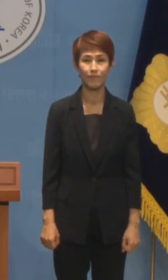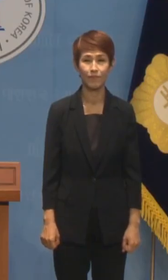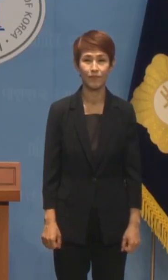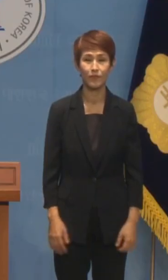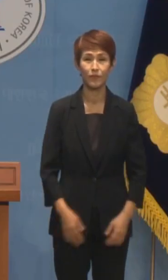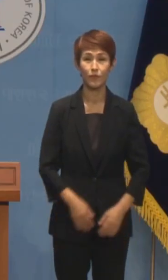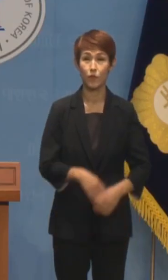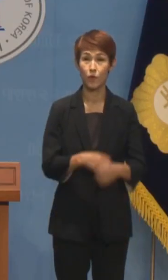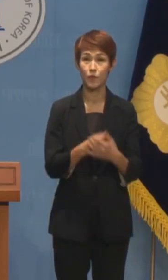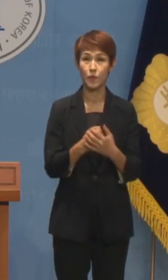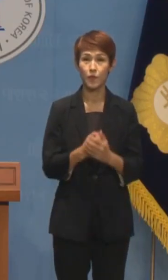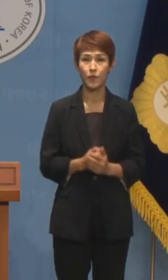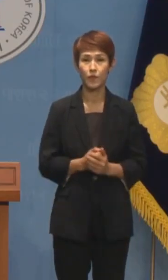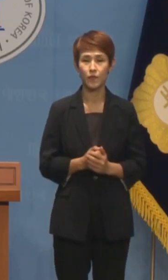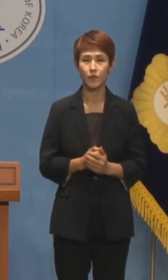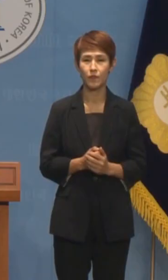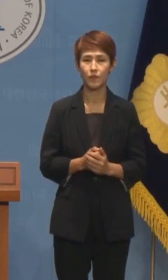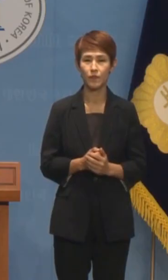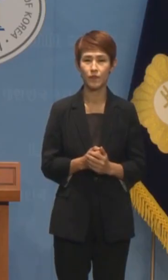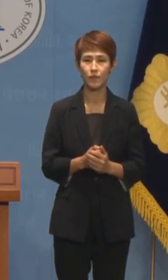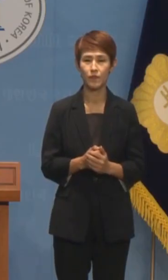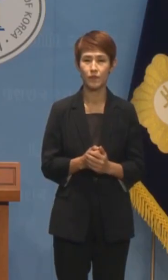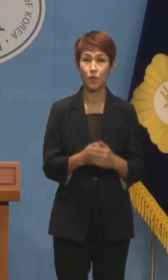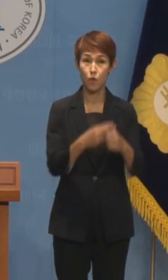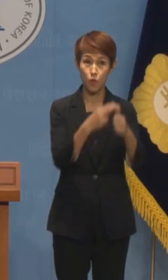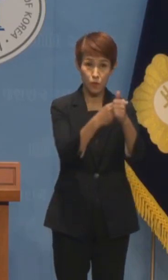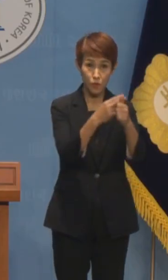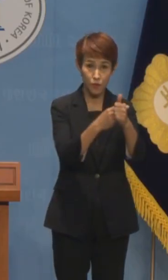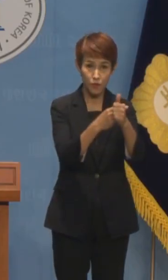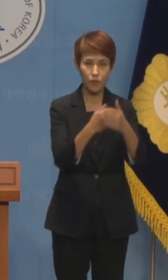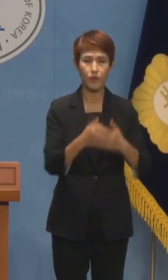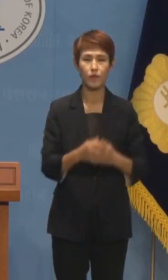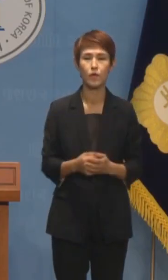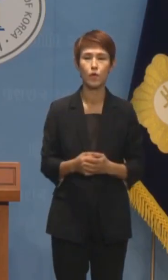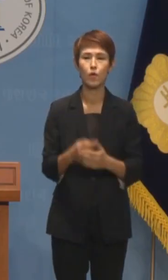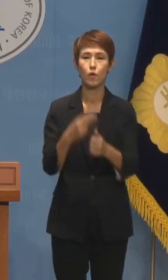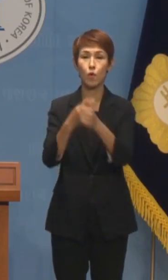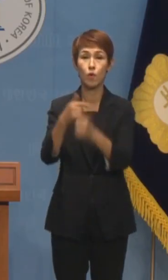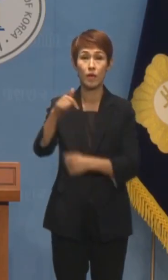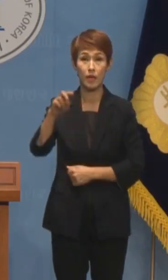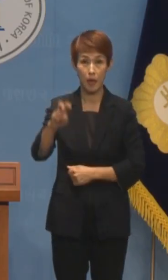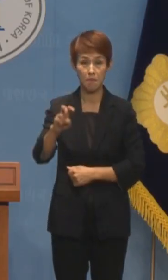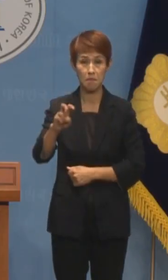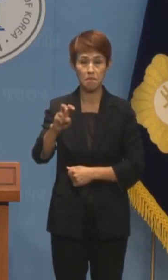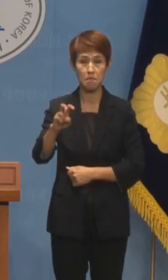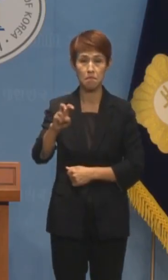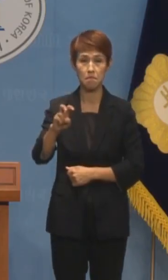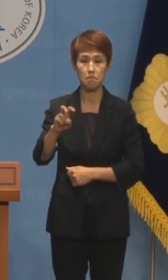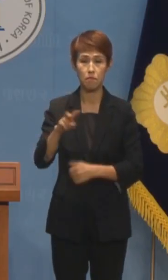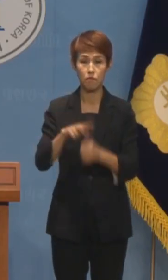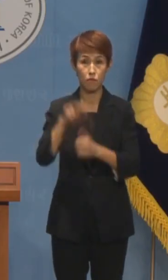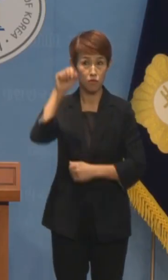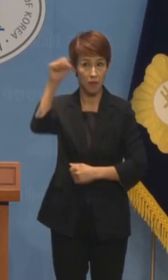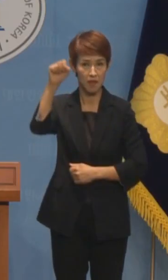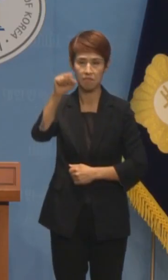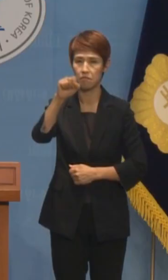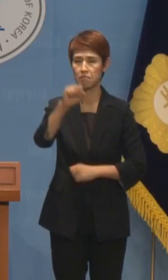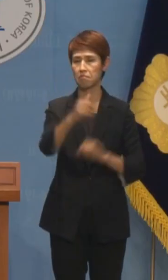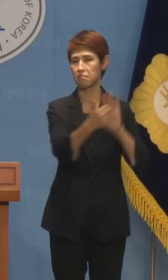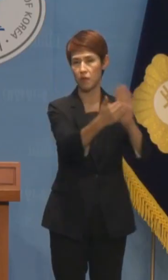교수의 교육감 피선거권을 제한해야 합니다. 교원의 정치적 자유를 확대해야